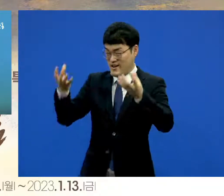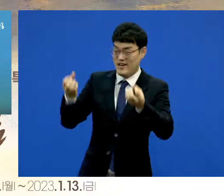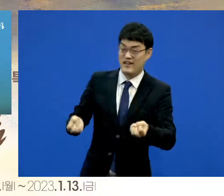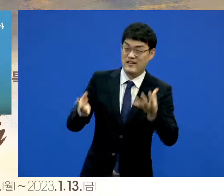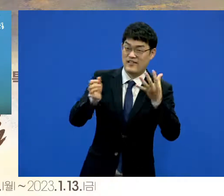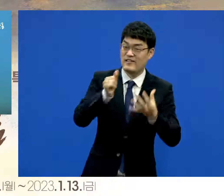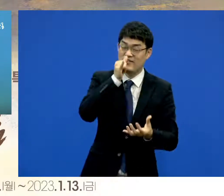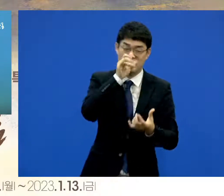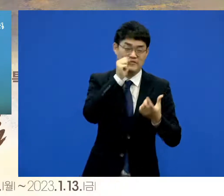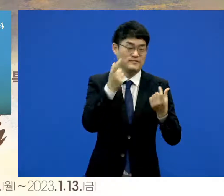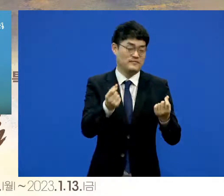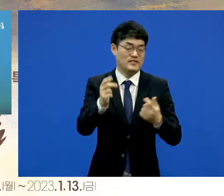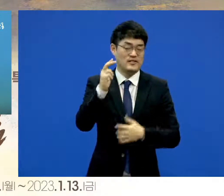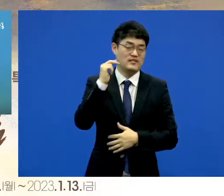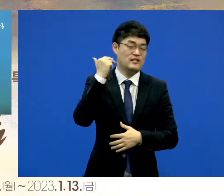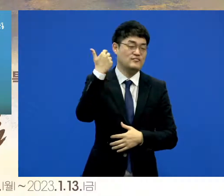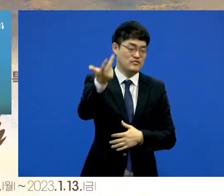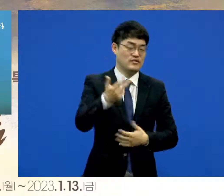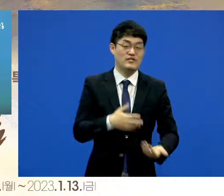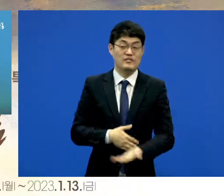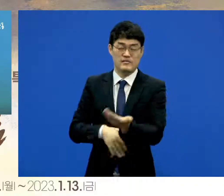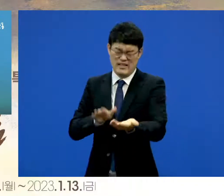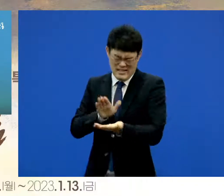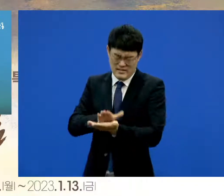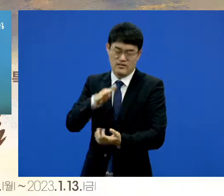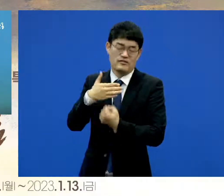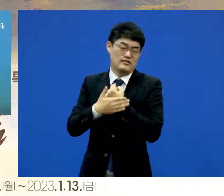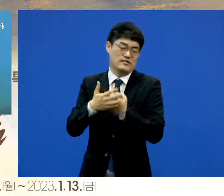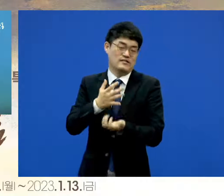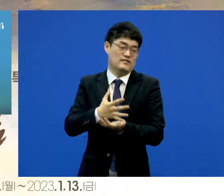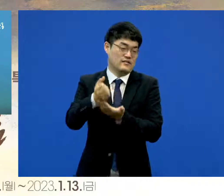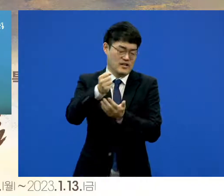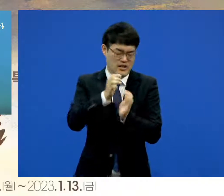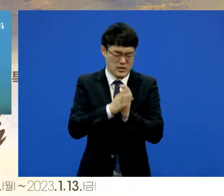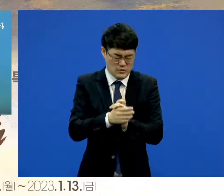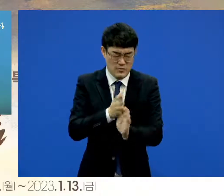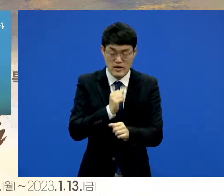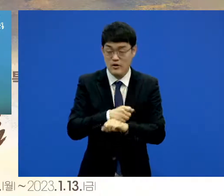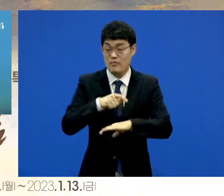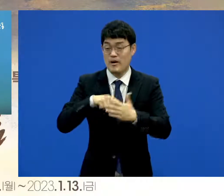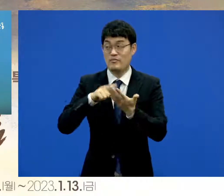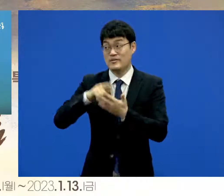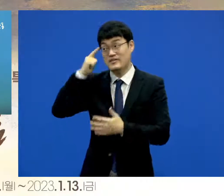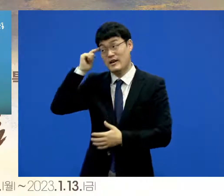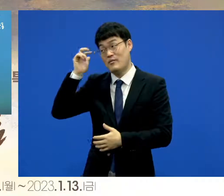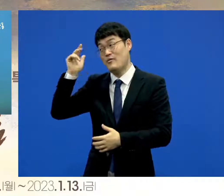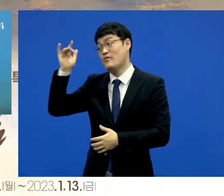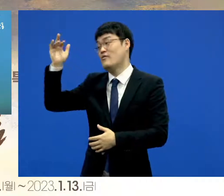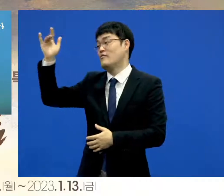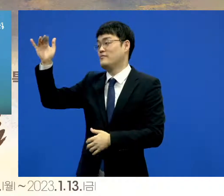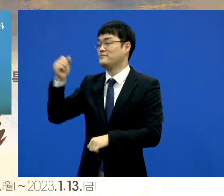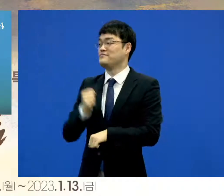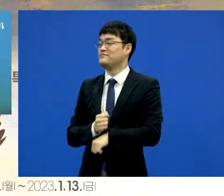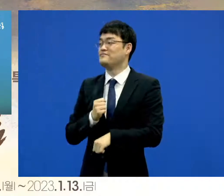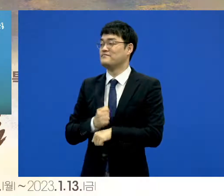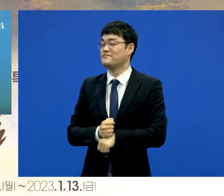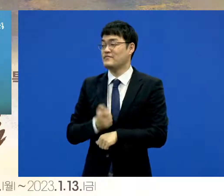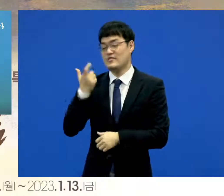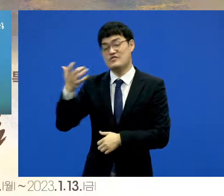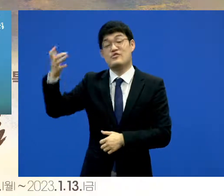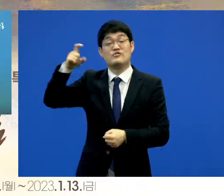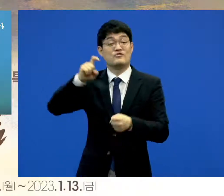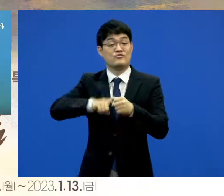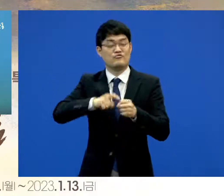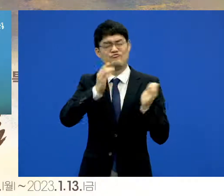다음 주일날 여러분 더 뜨거운 은혜로 나아갈 수 있도록 기도하시고 마음으로 사모하시고 또 이렇게 여러분들 영적으로 준비가